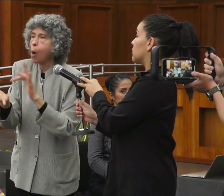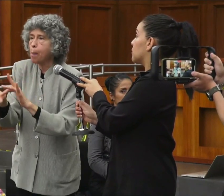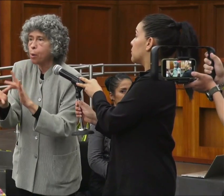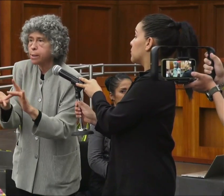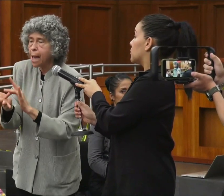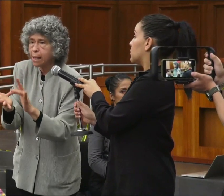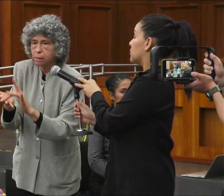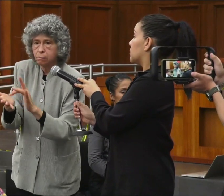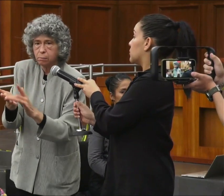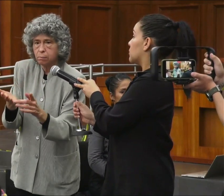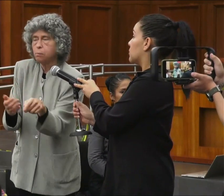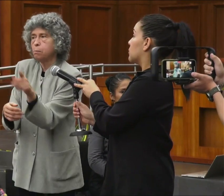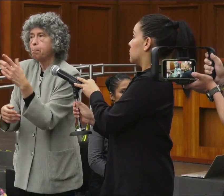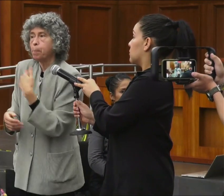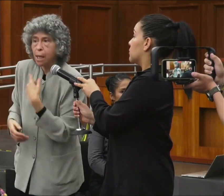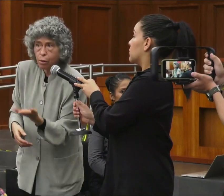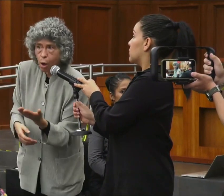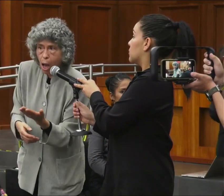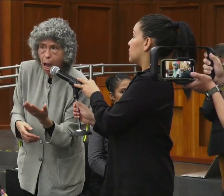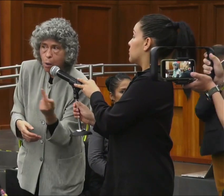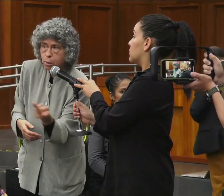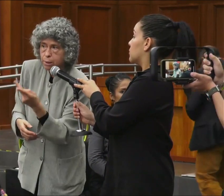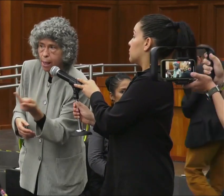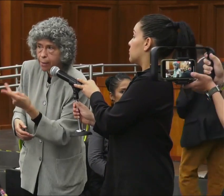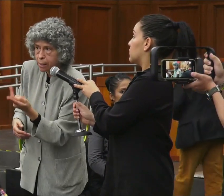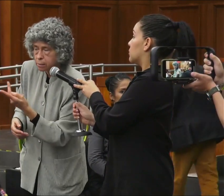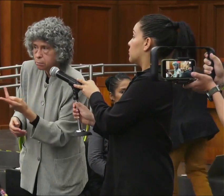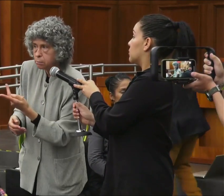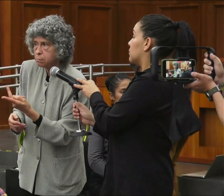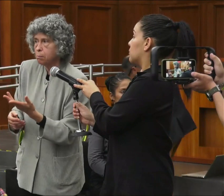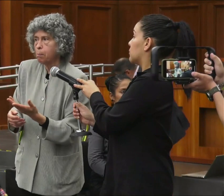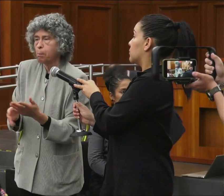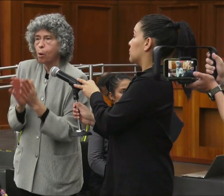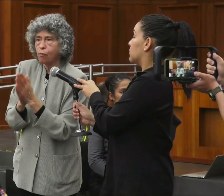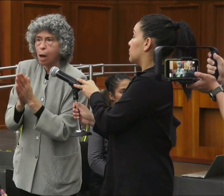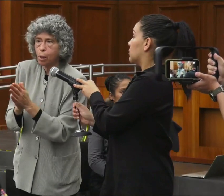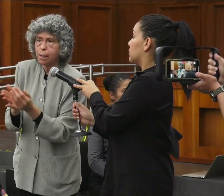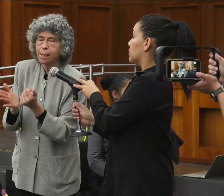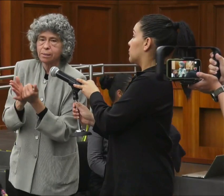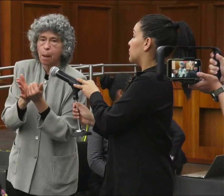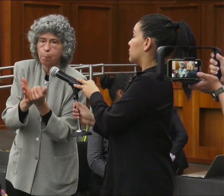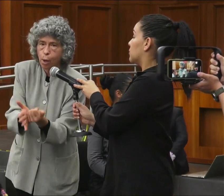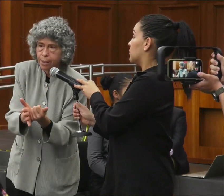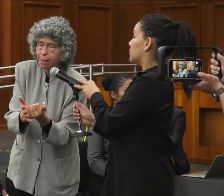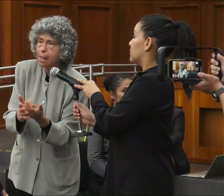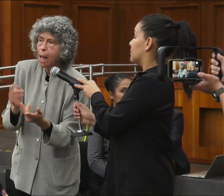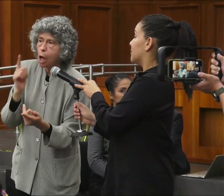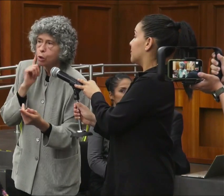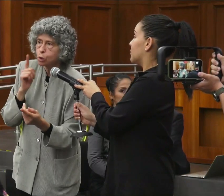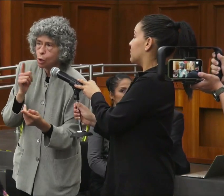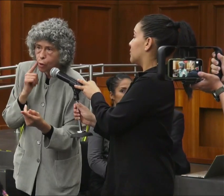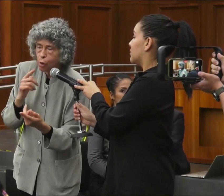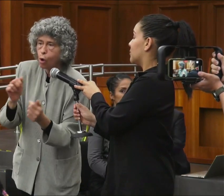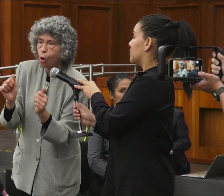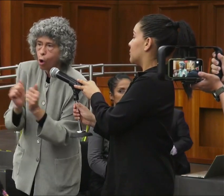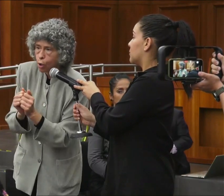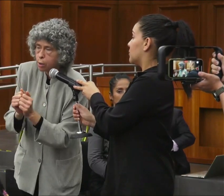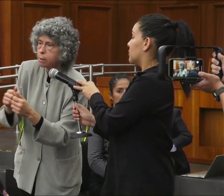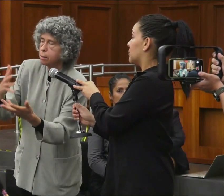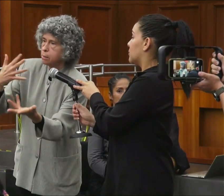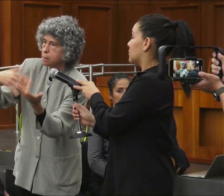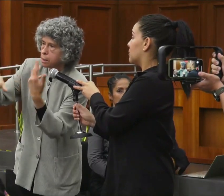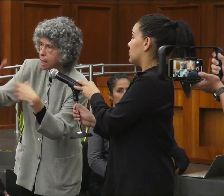o apoyar. Pido a ustedes, por favor, que se apoyen a los sordos